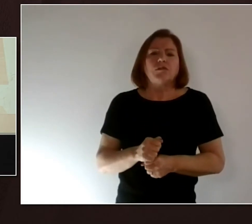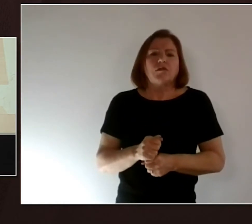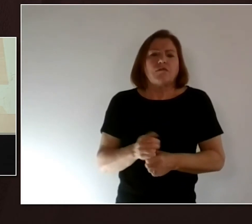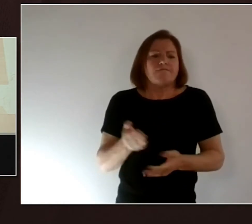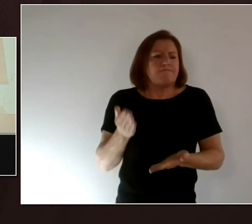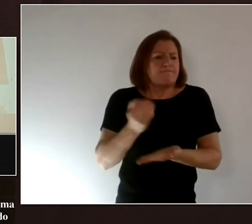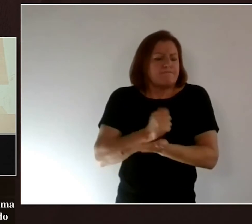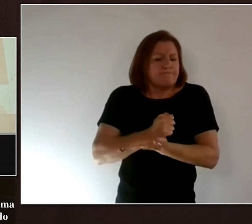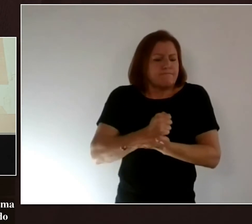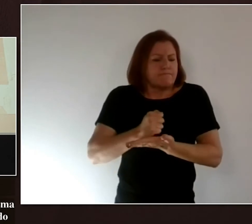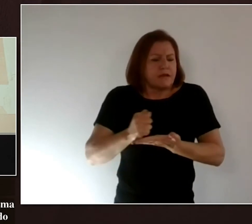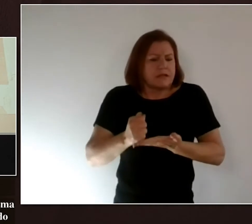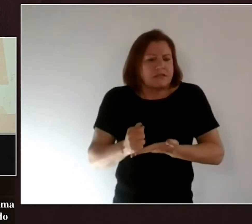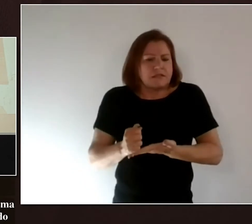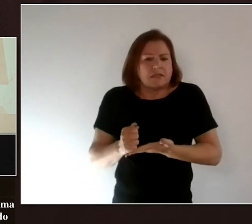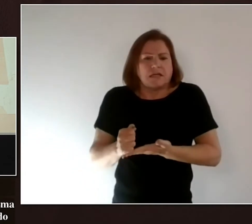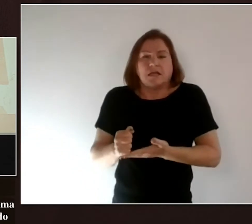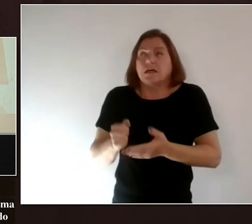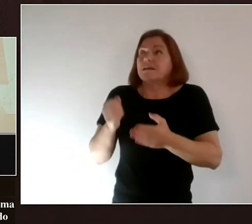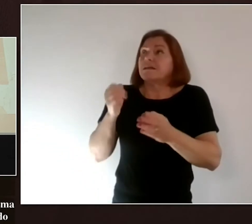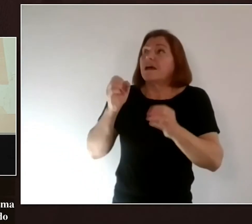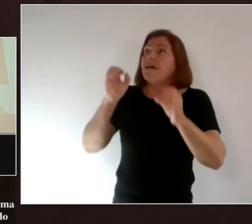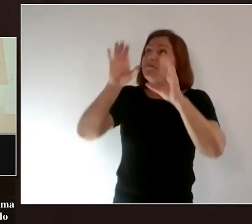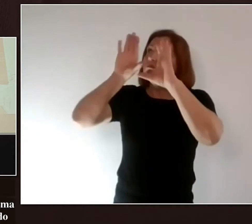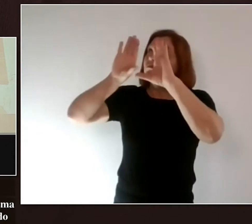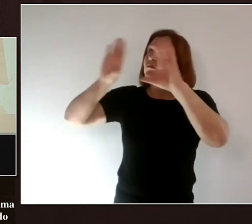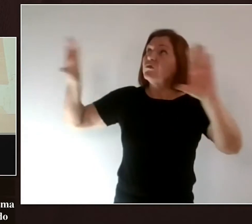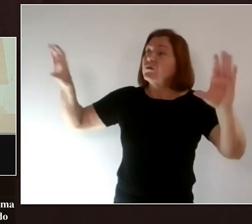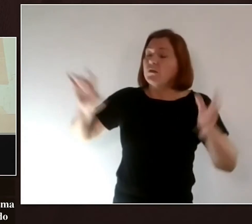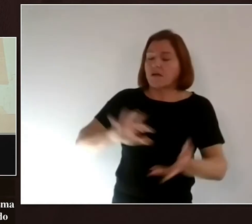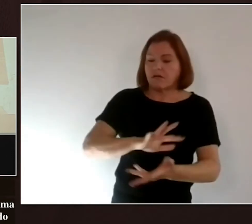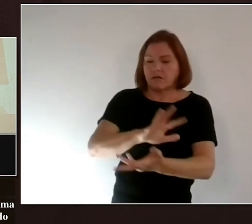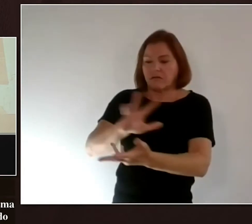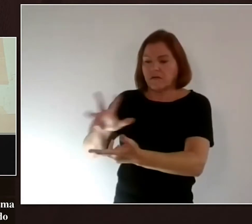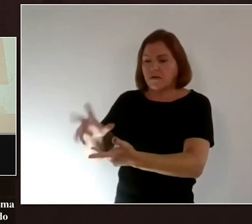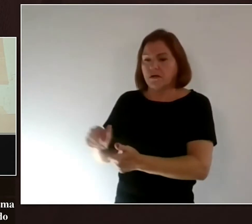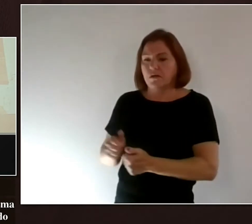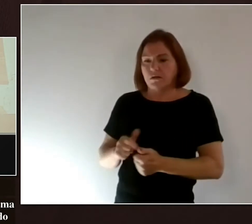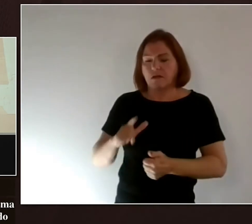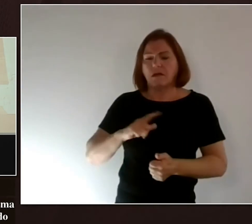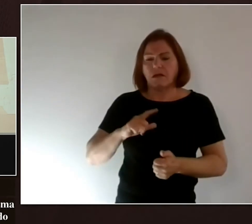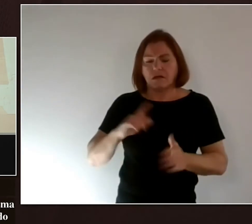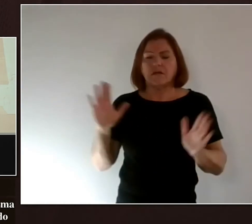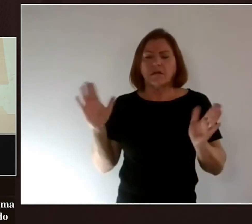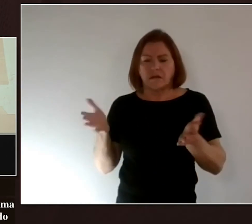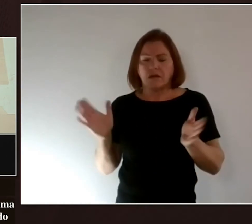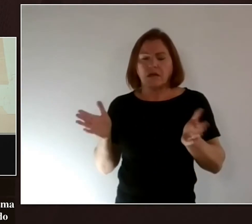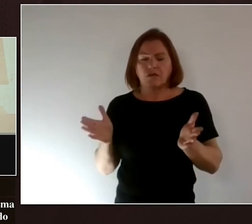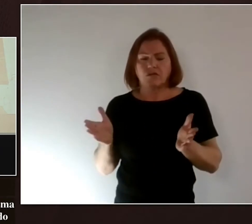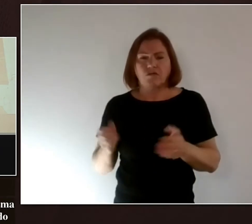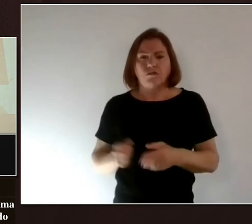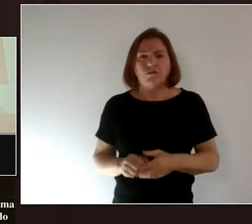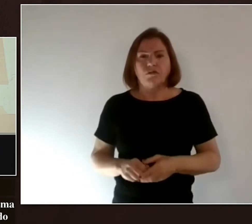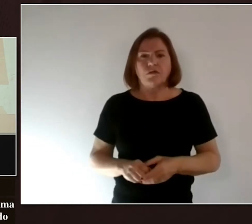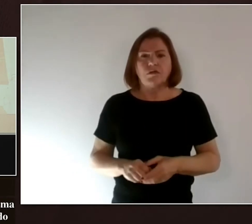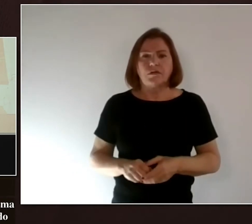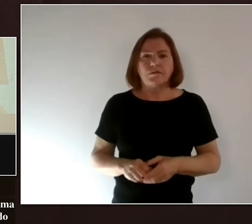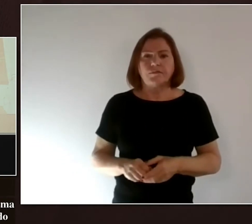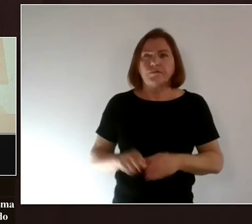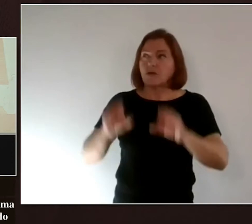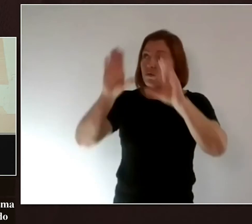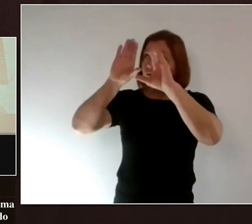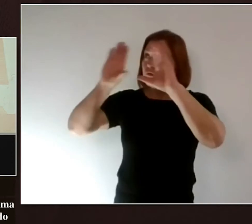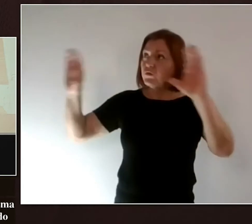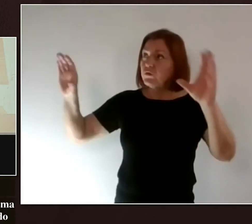7. Ora, os céus que agora existem e a terra, pela mesma palavra, têm